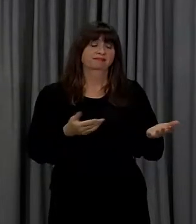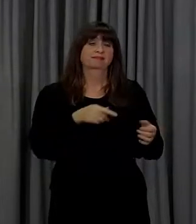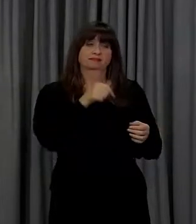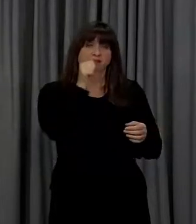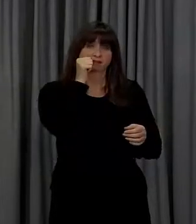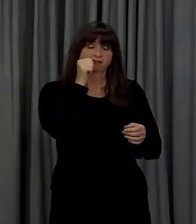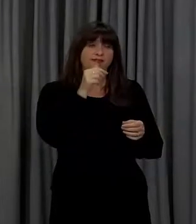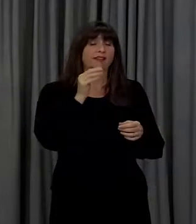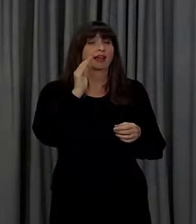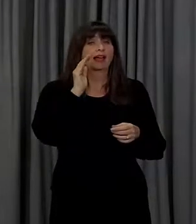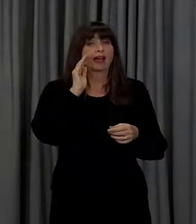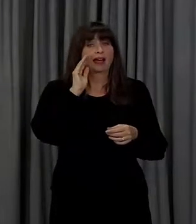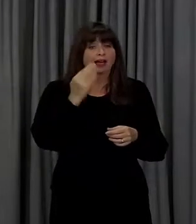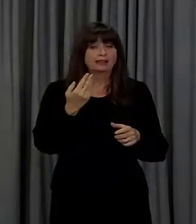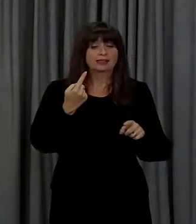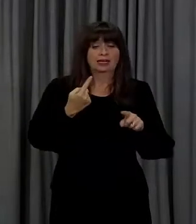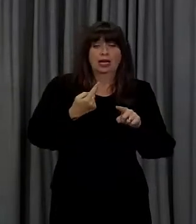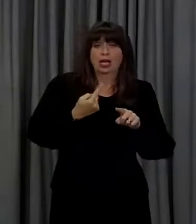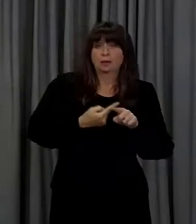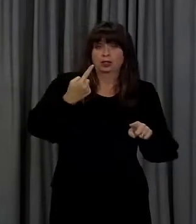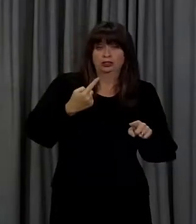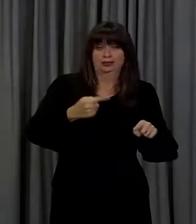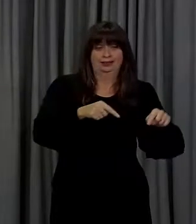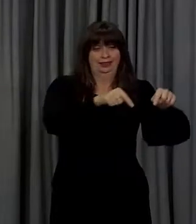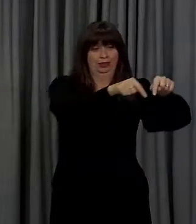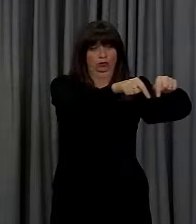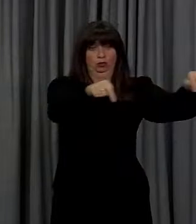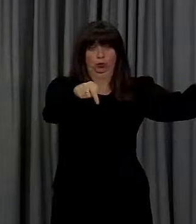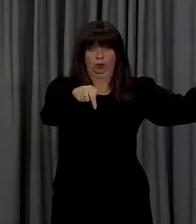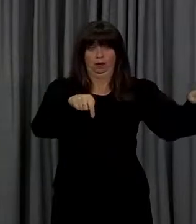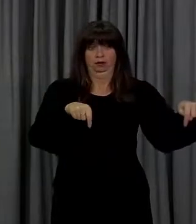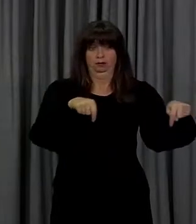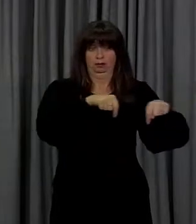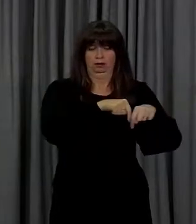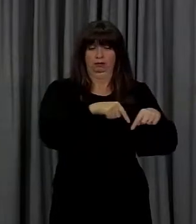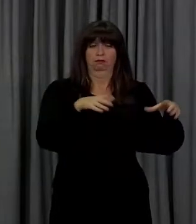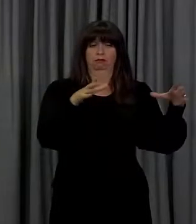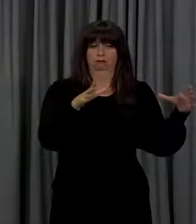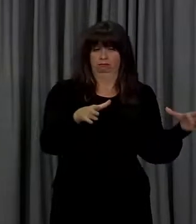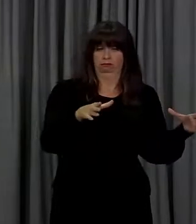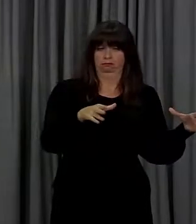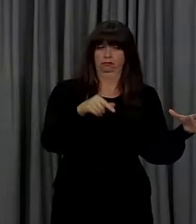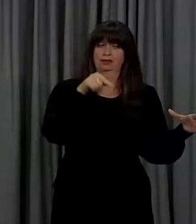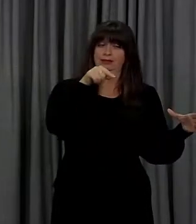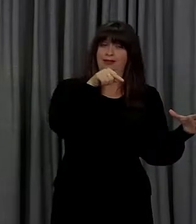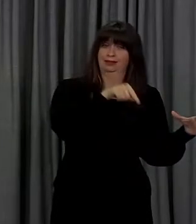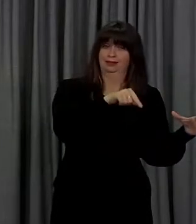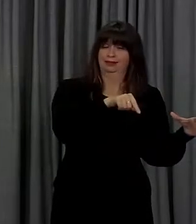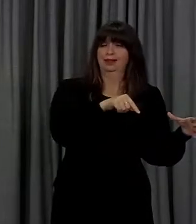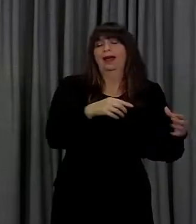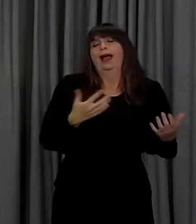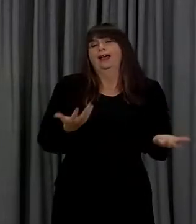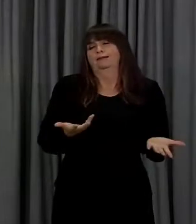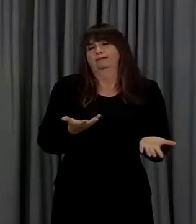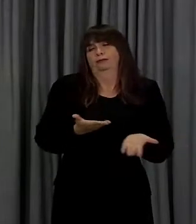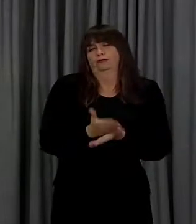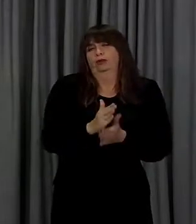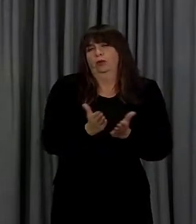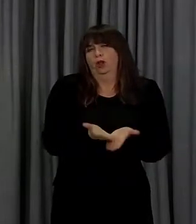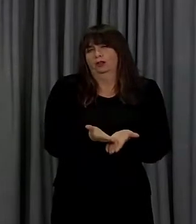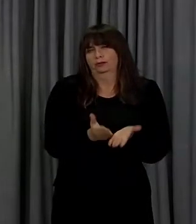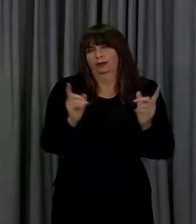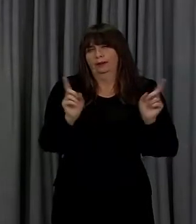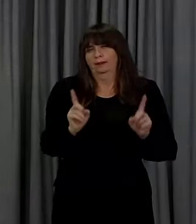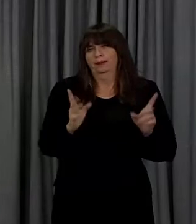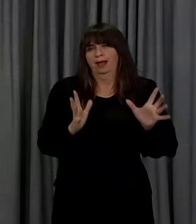buddsoddi yn rheini. O ran nifer o weliau ar gyfer y dyfodol, ni wedi bod yn gweithio gyda Llywodraeth leol